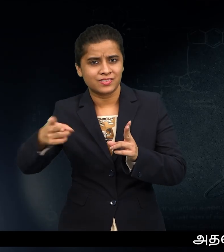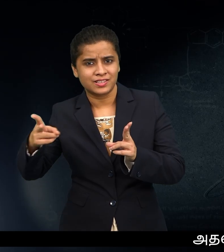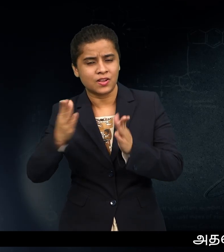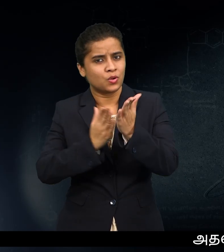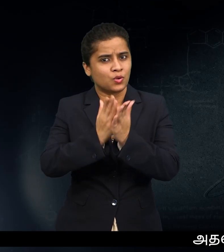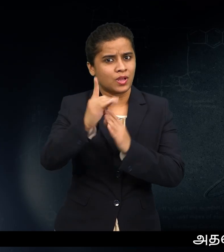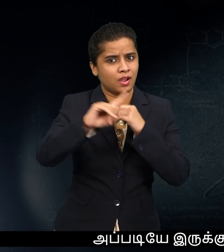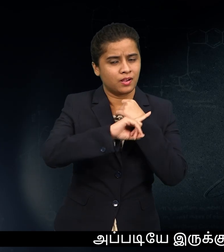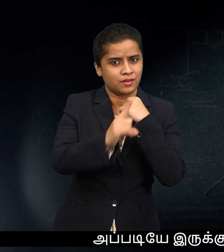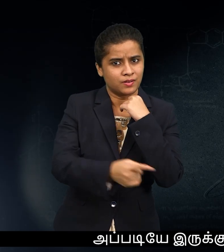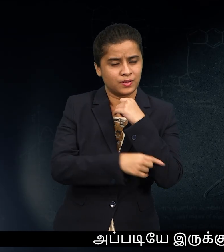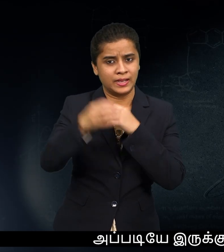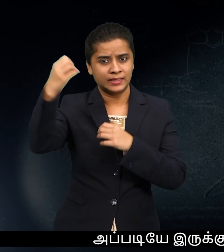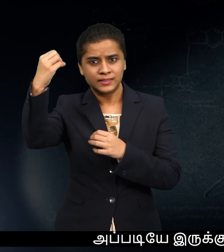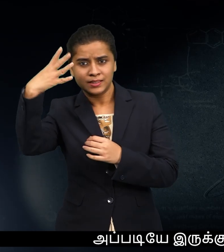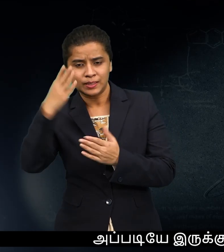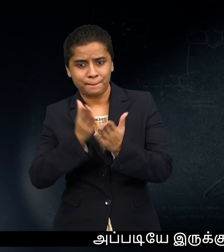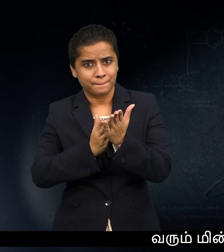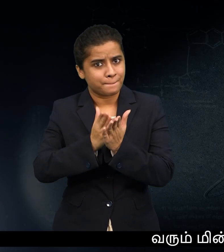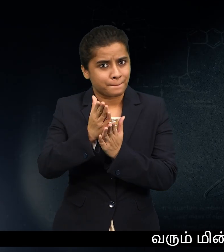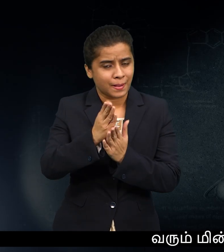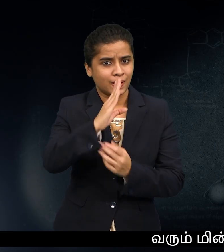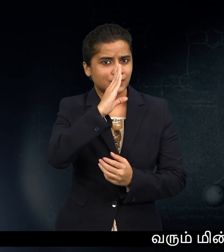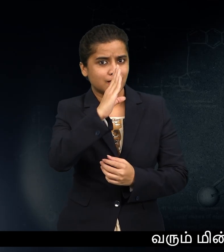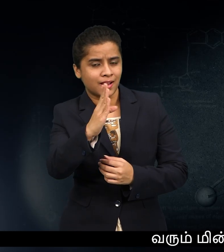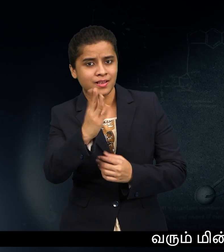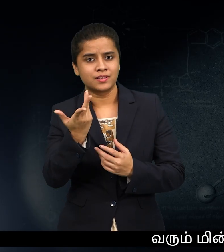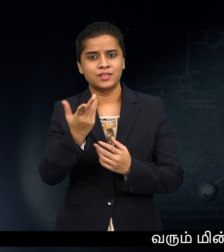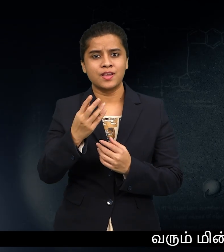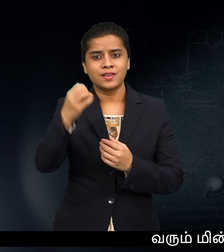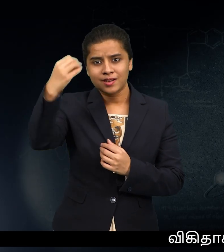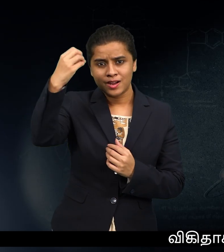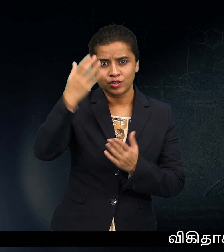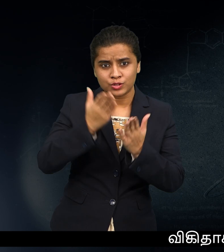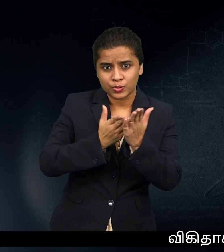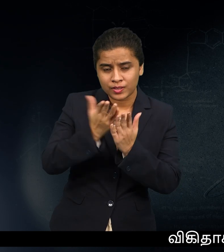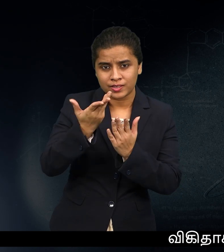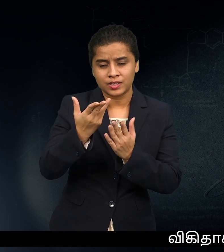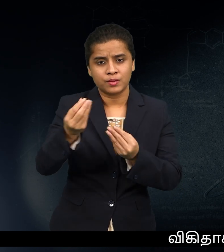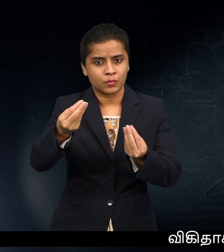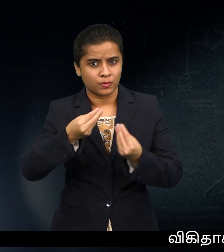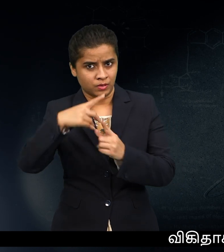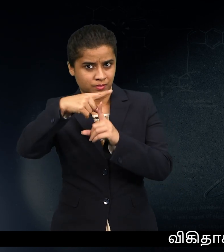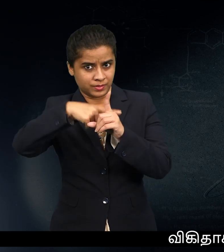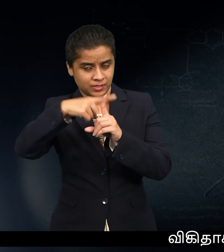அப்படியே இருக்கும் பட்சத்தில் அதன் வழியாக வரும் மின்னோட்டத்திற்கு நேர் விகிதாசாரமாக இருக்கும்.